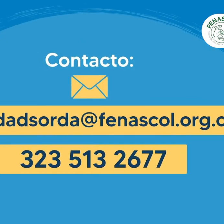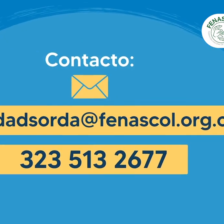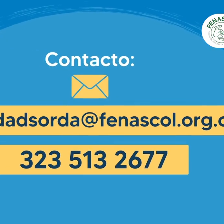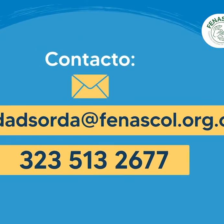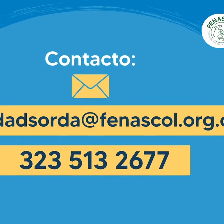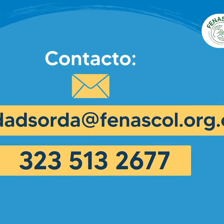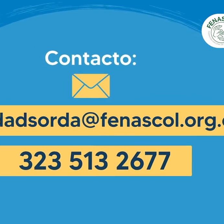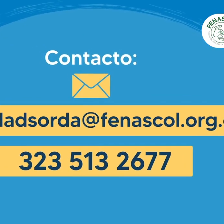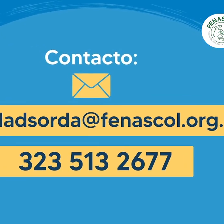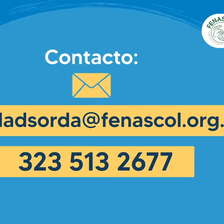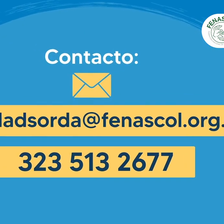Gracias.